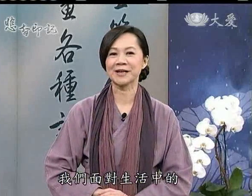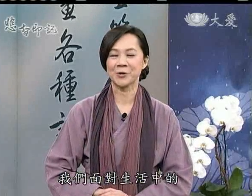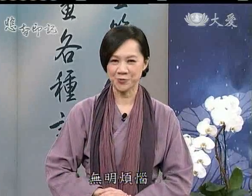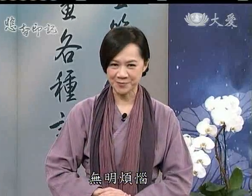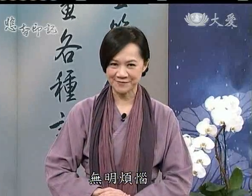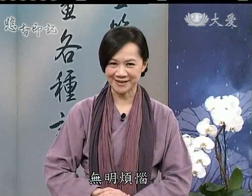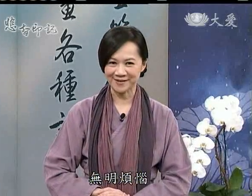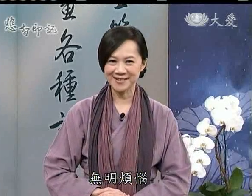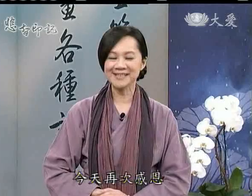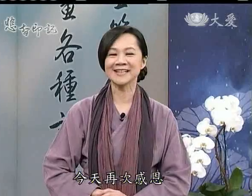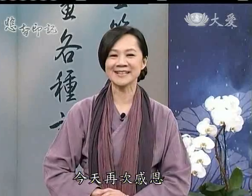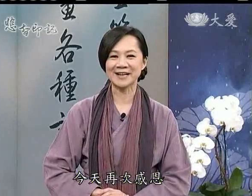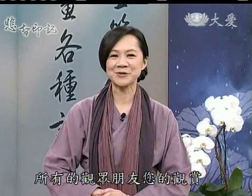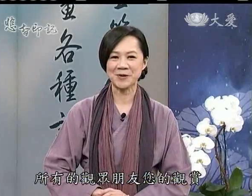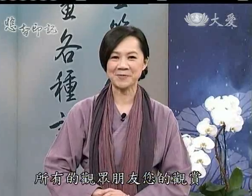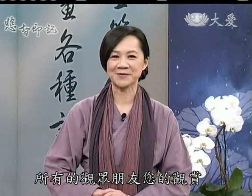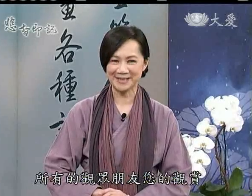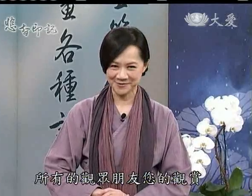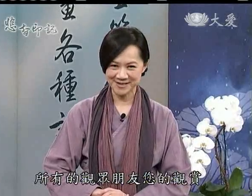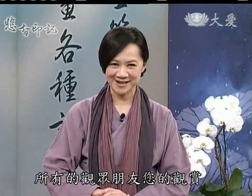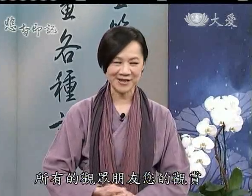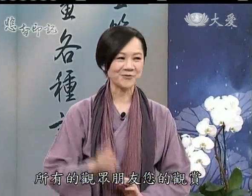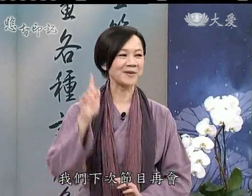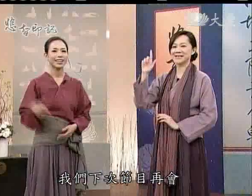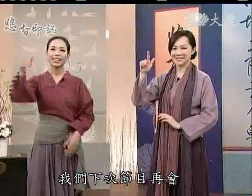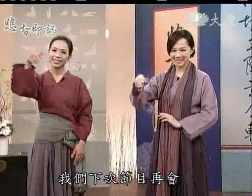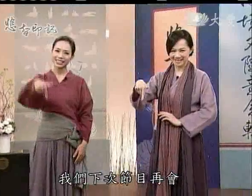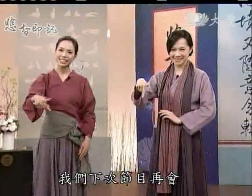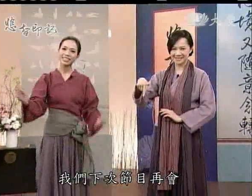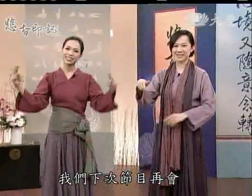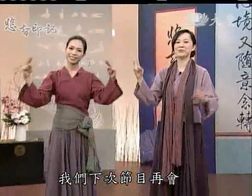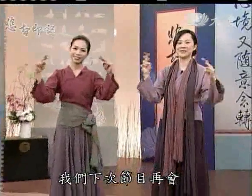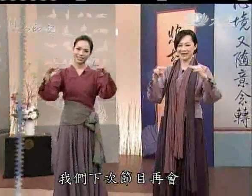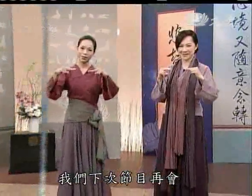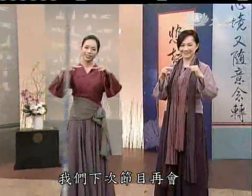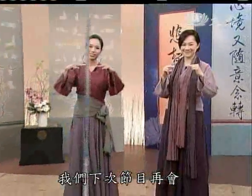的无明烦恼。今天再次感恩所有观众朋友您的观赏，我们下次节目再会。